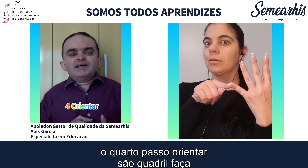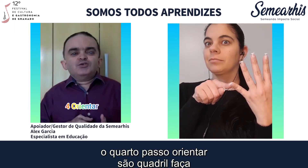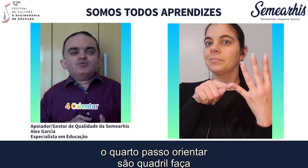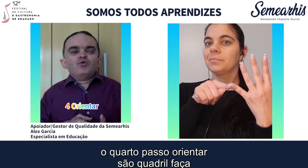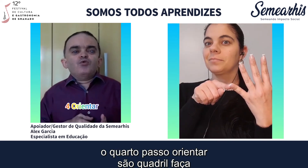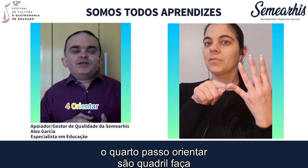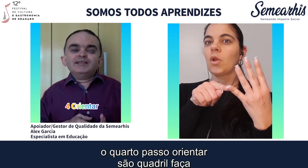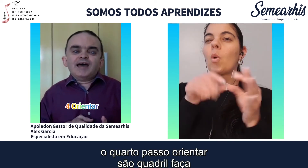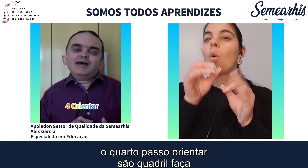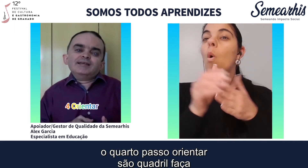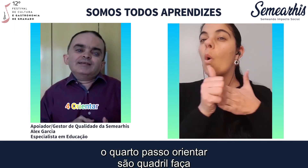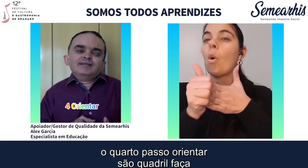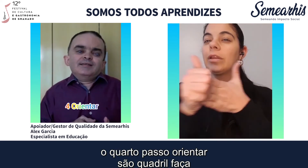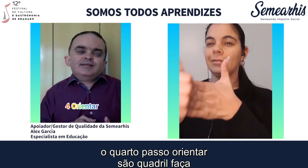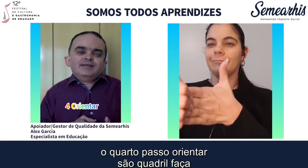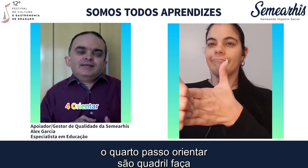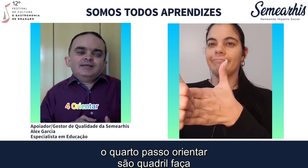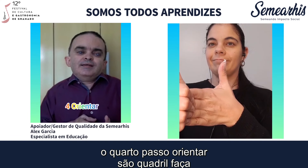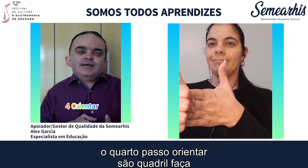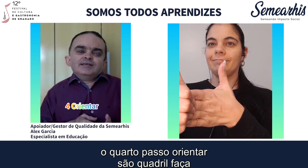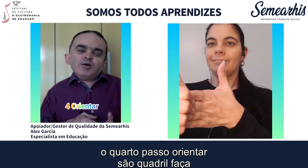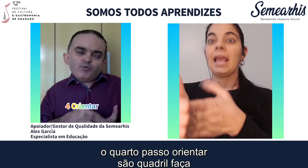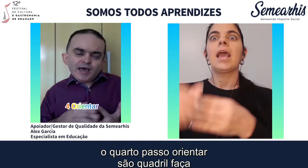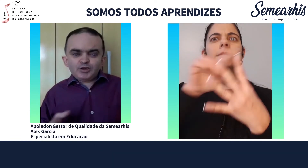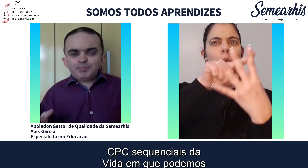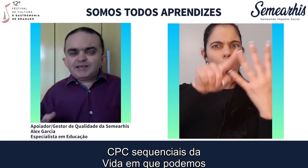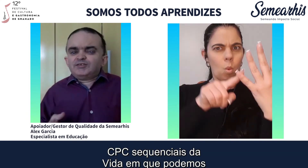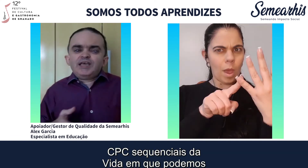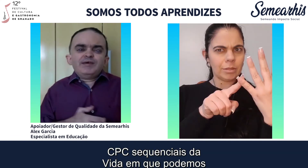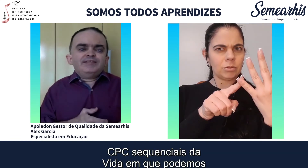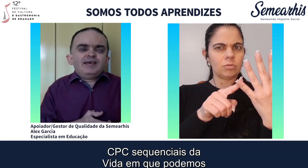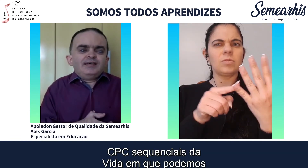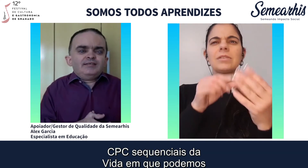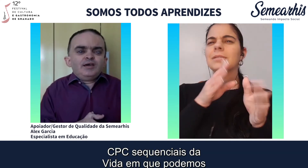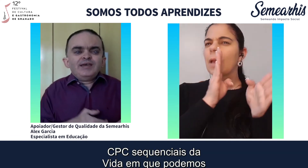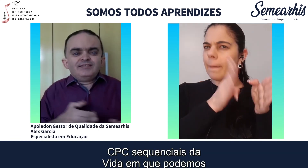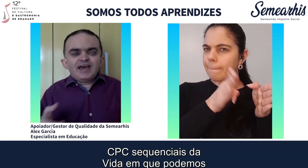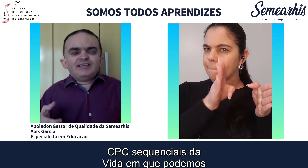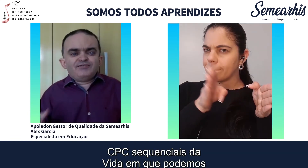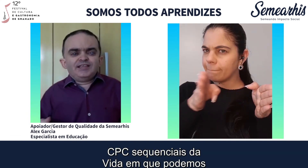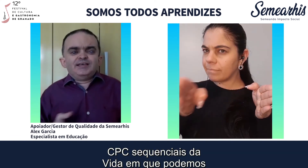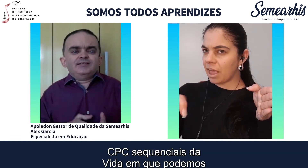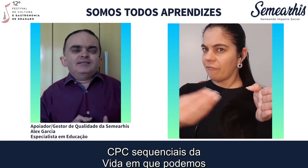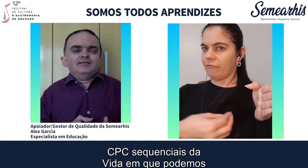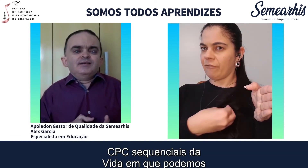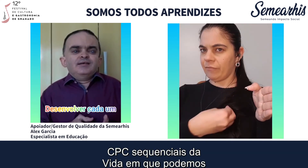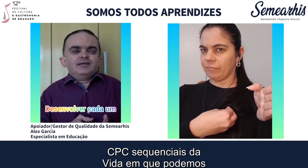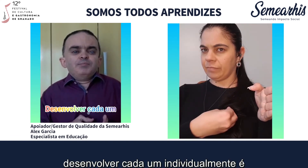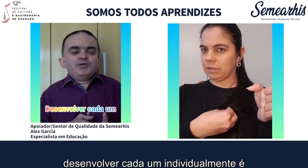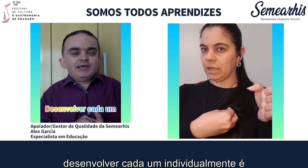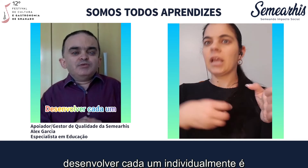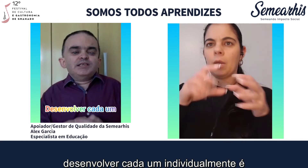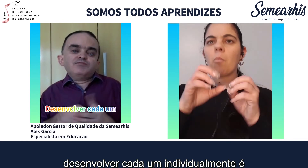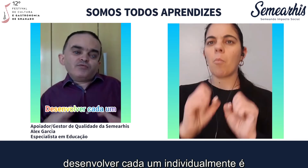Quarto passo, orientar. São 4 passos sequenciais da vida